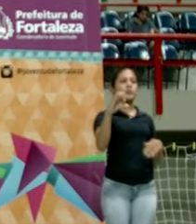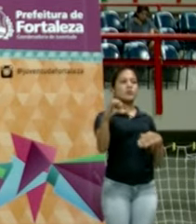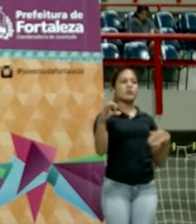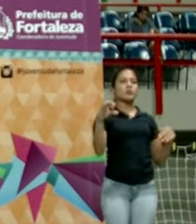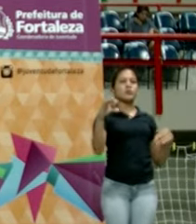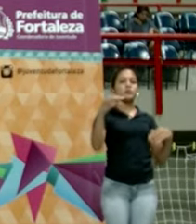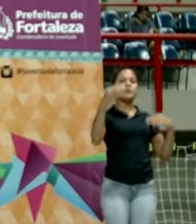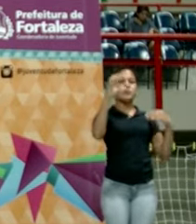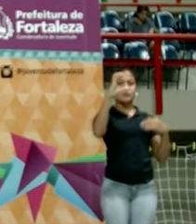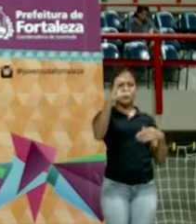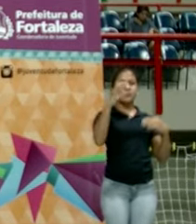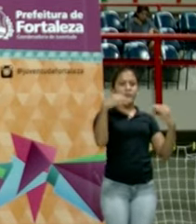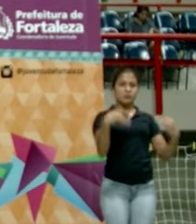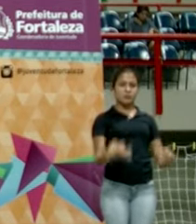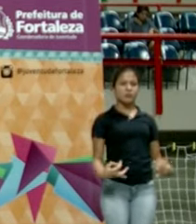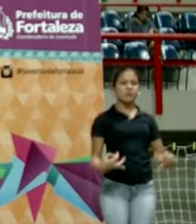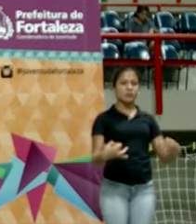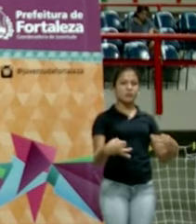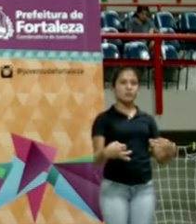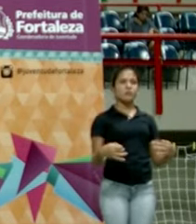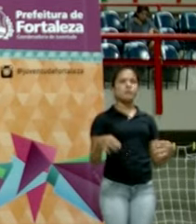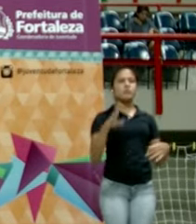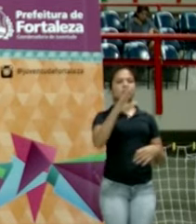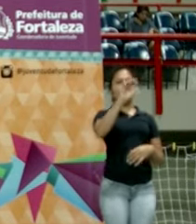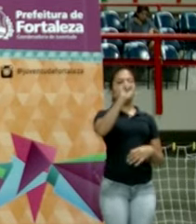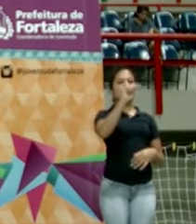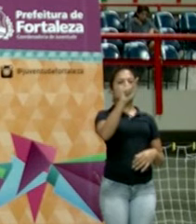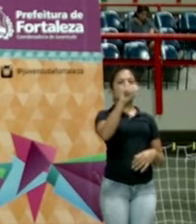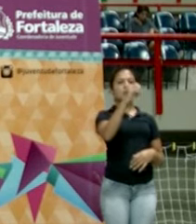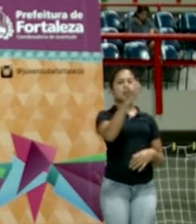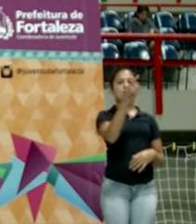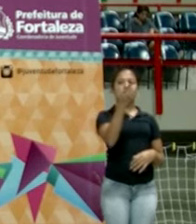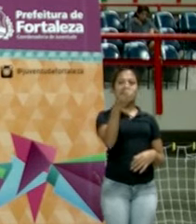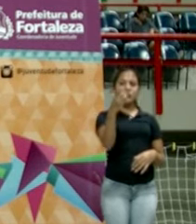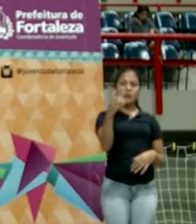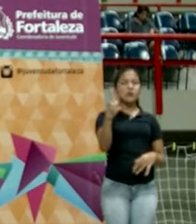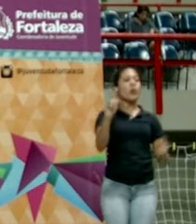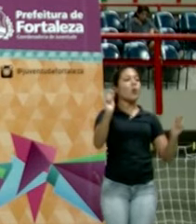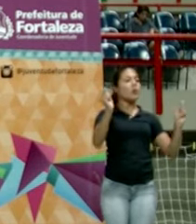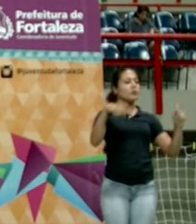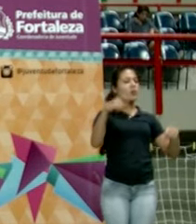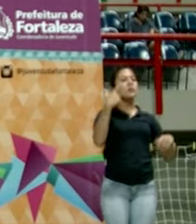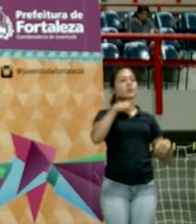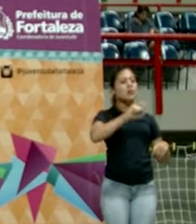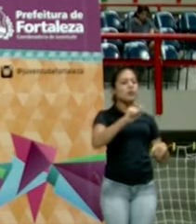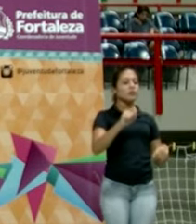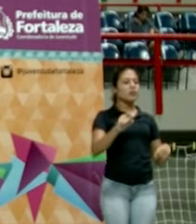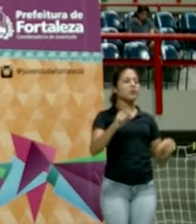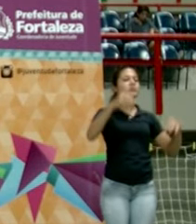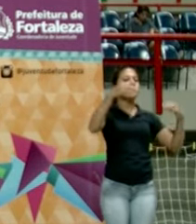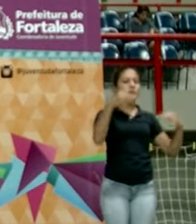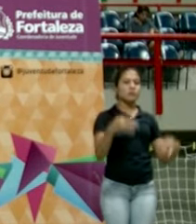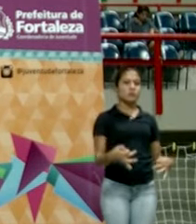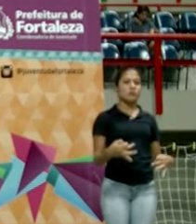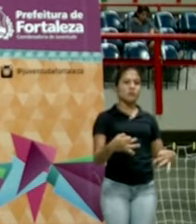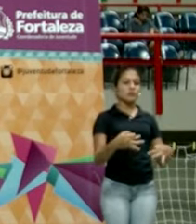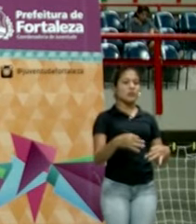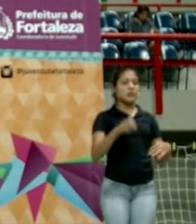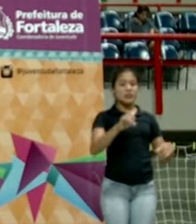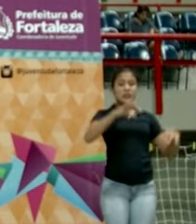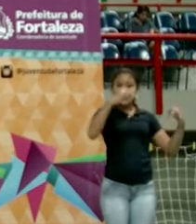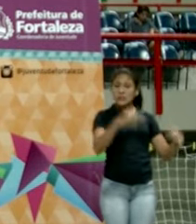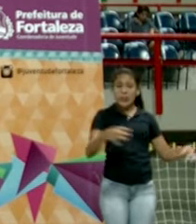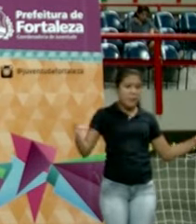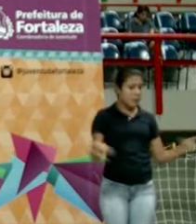olha lá. Mesmo limitada, a razão humana é capaz de alcançar certas verdades, mas a verdade completa somente